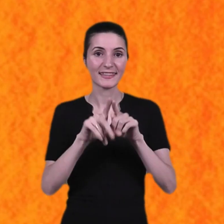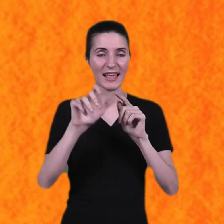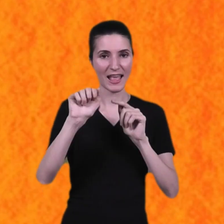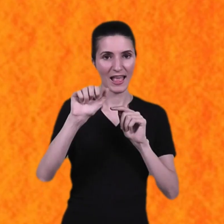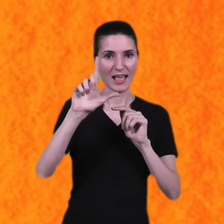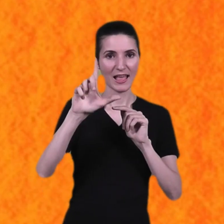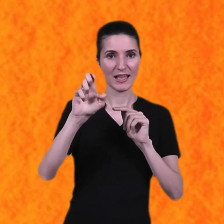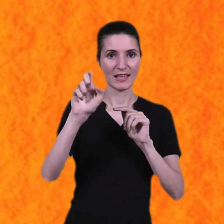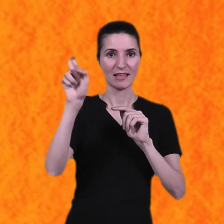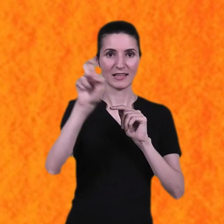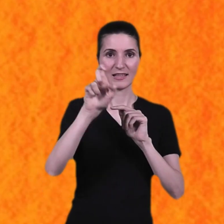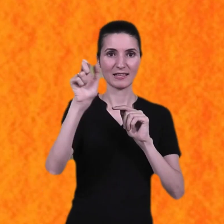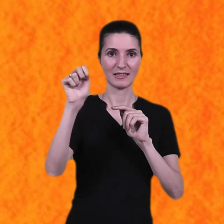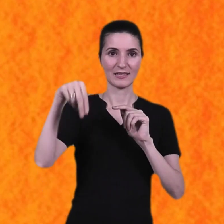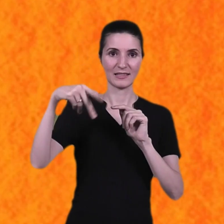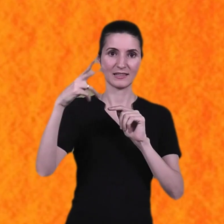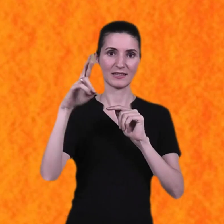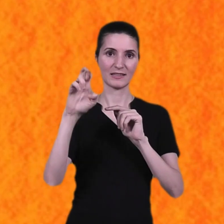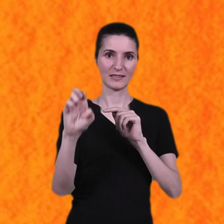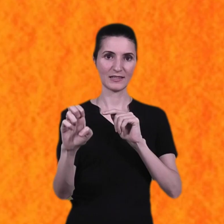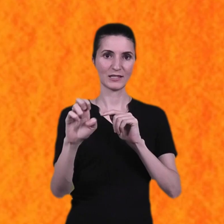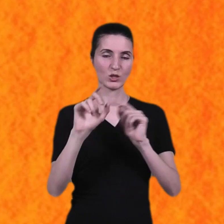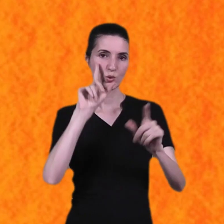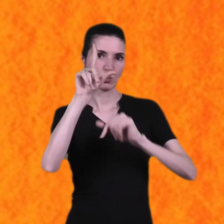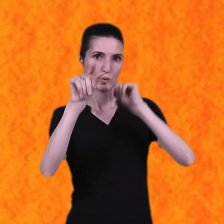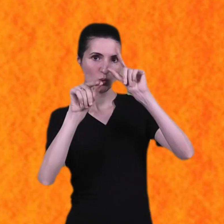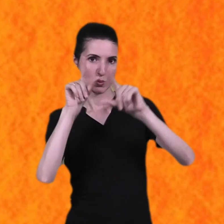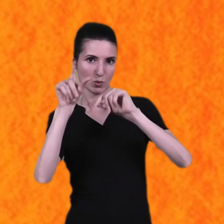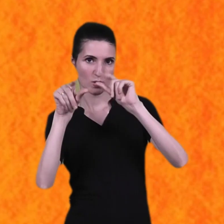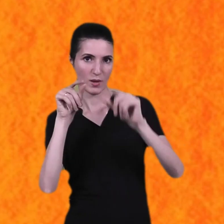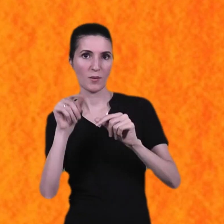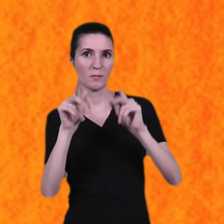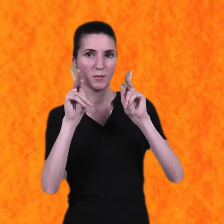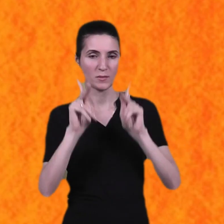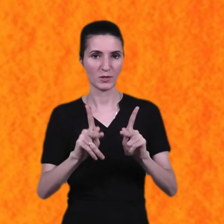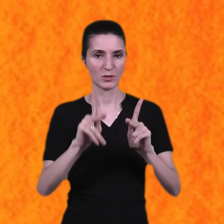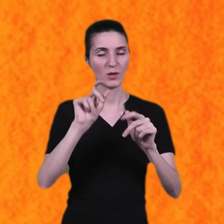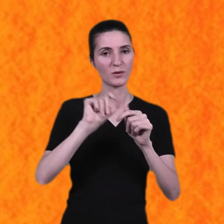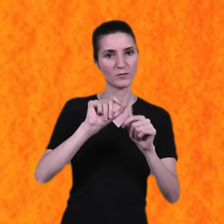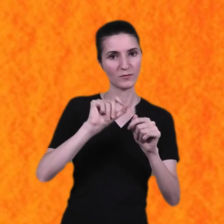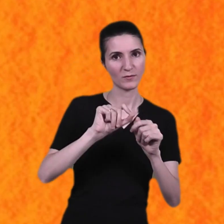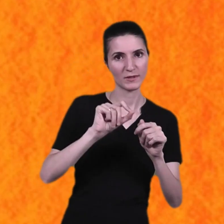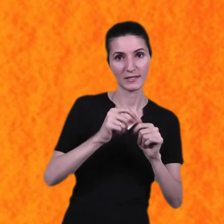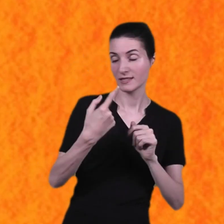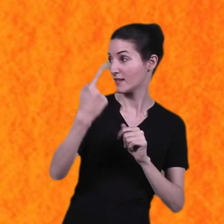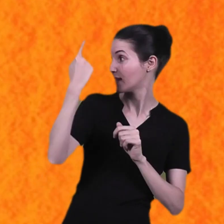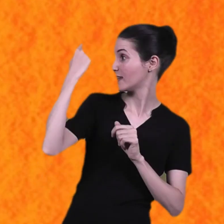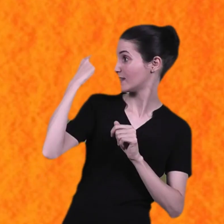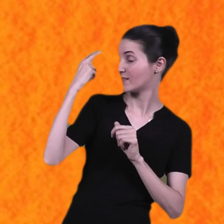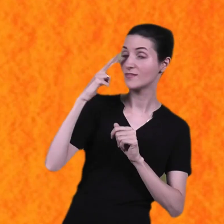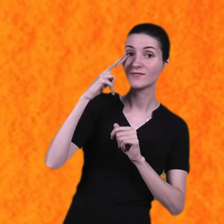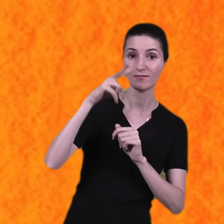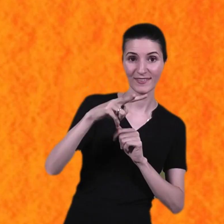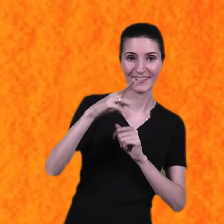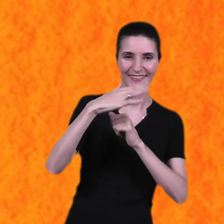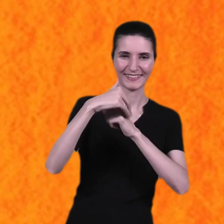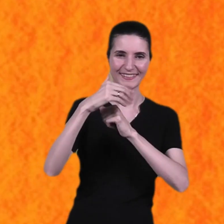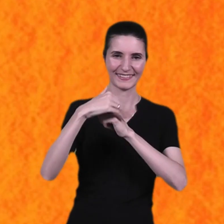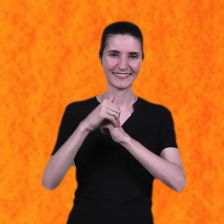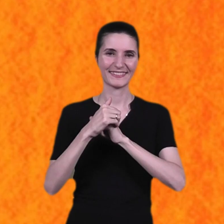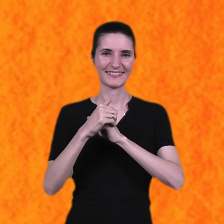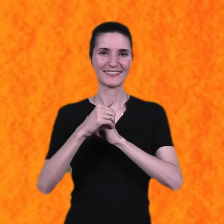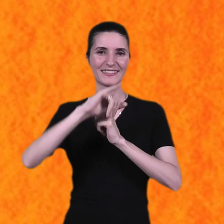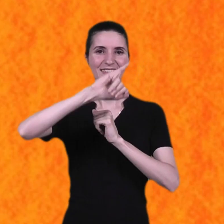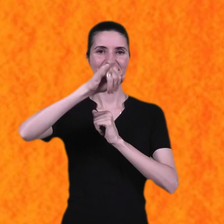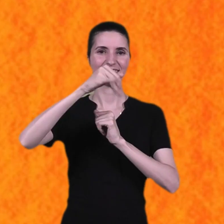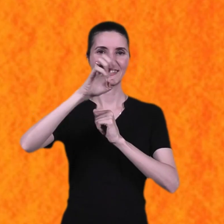o Alexandre, com todo carinho, escolheu, né, um decorador que fez esse cenário que a gente está logo na frente, né? E tem